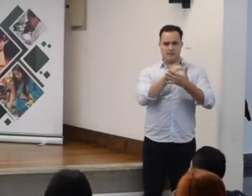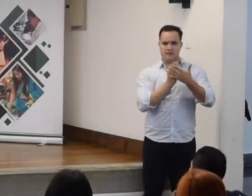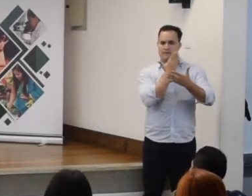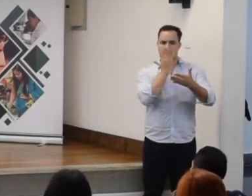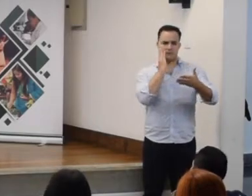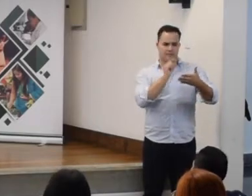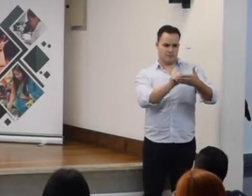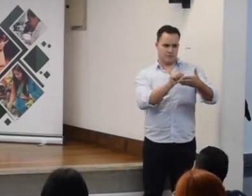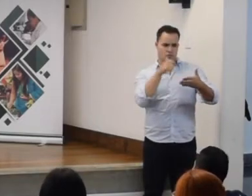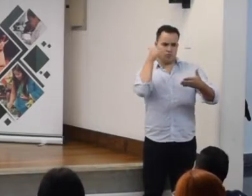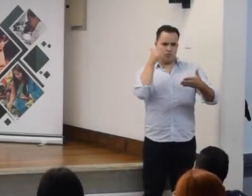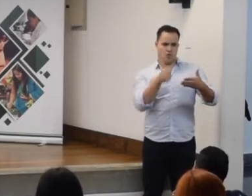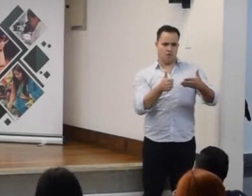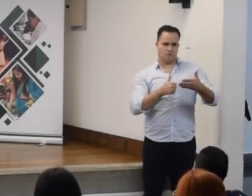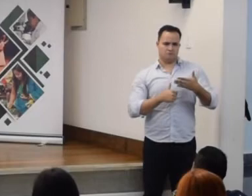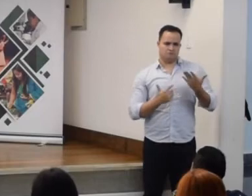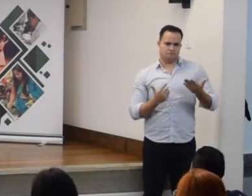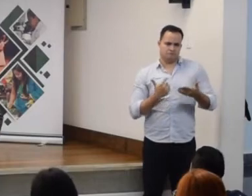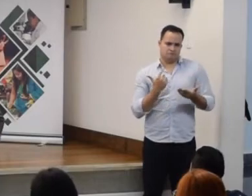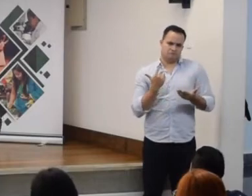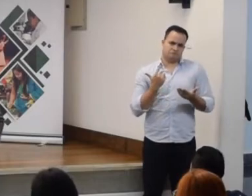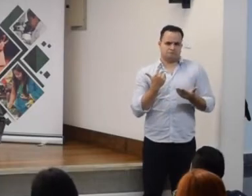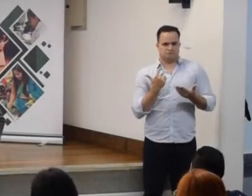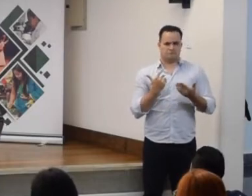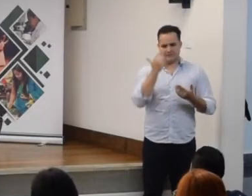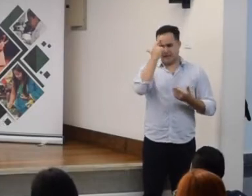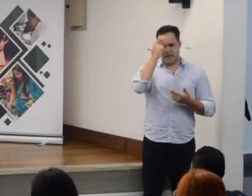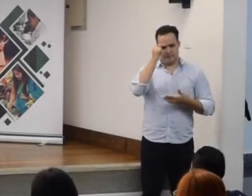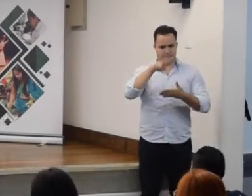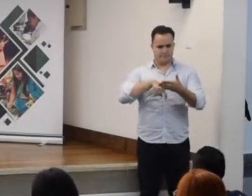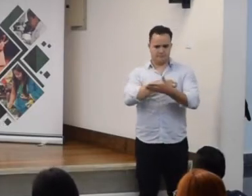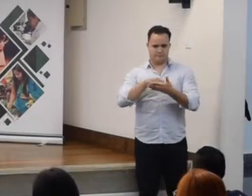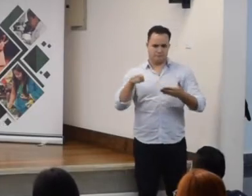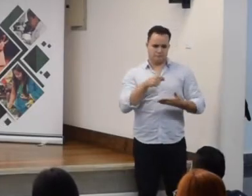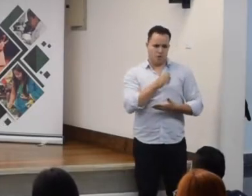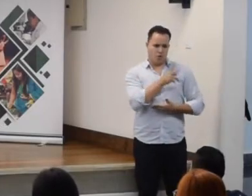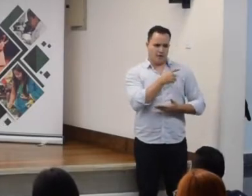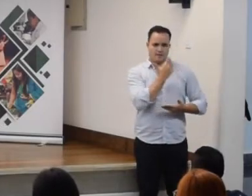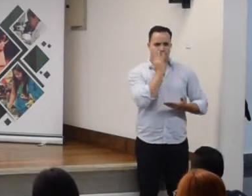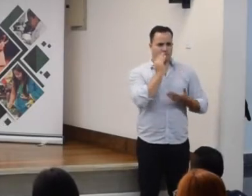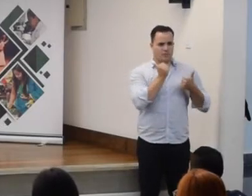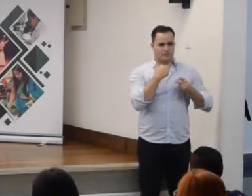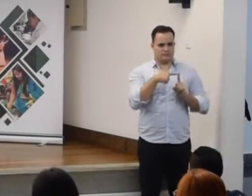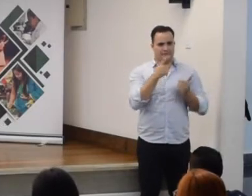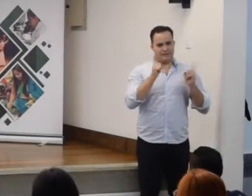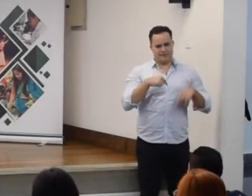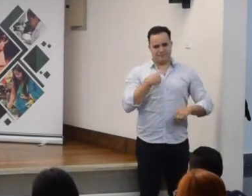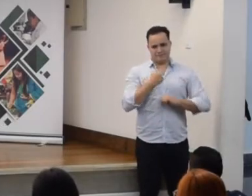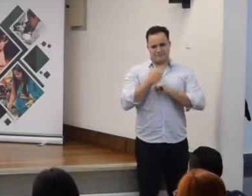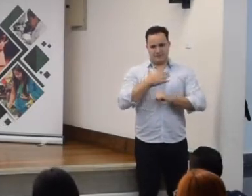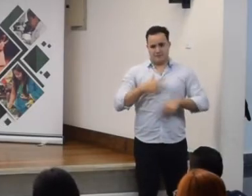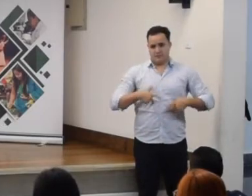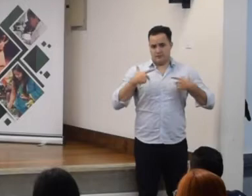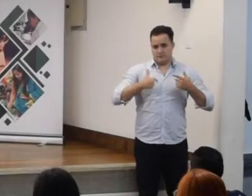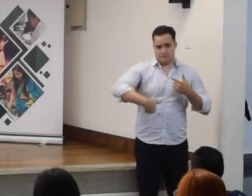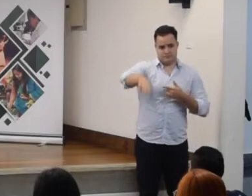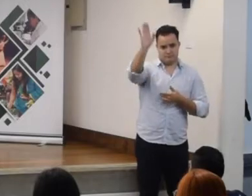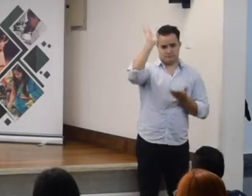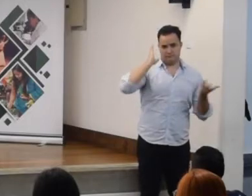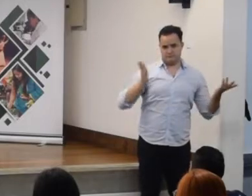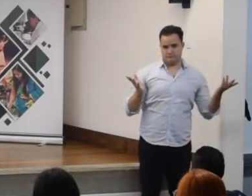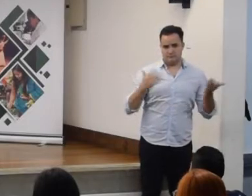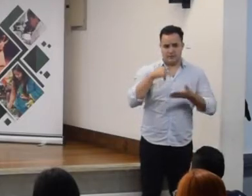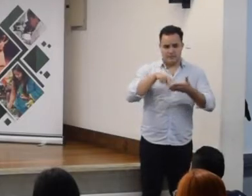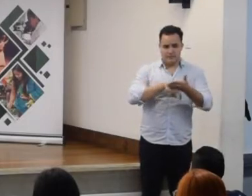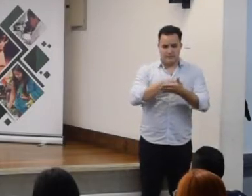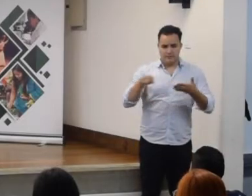sea, el aprender a leer y a escribir es para la vida, ¿cierto? Aprender a leer, no solamente se leen los textos escritos,